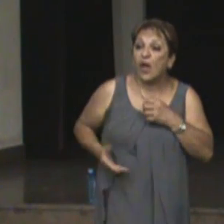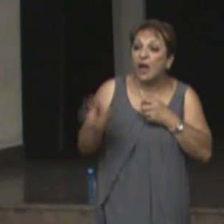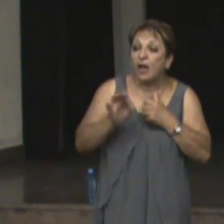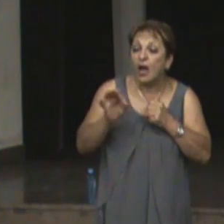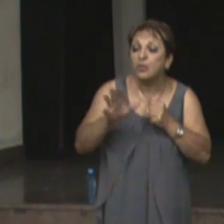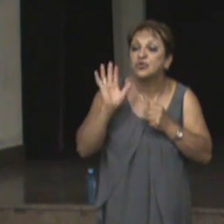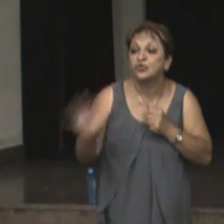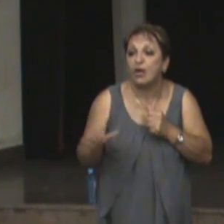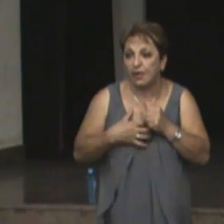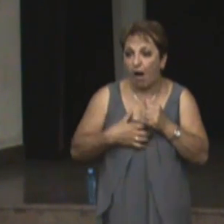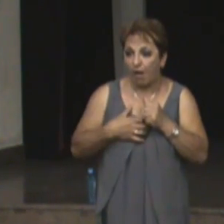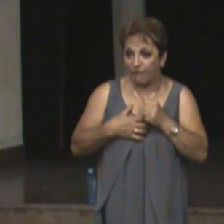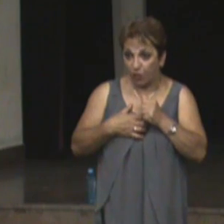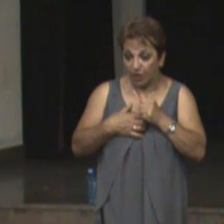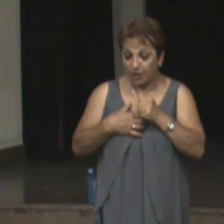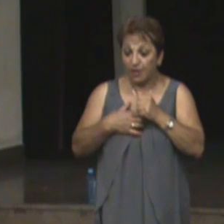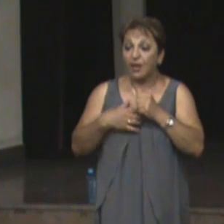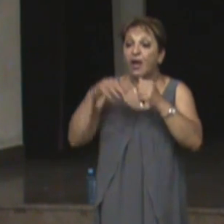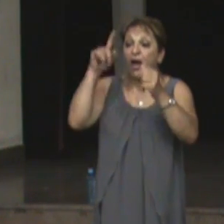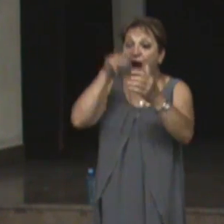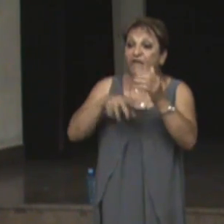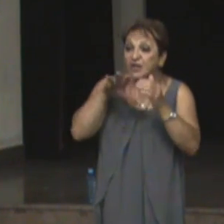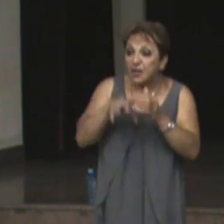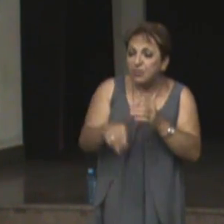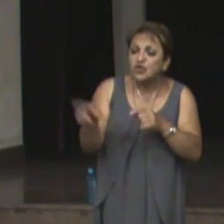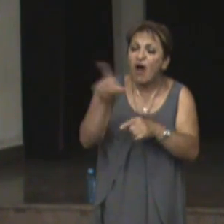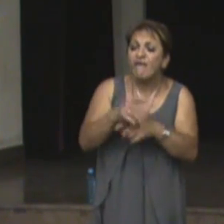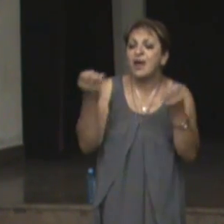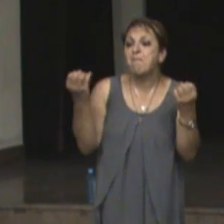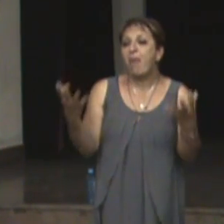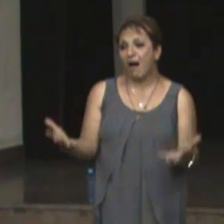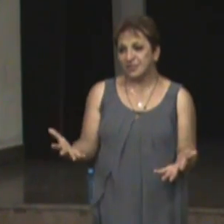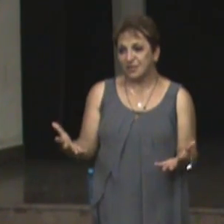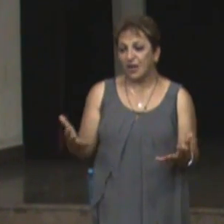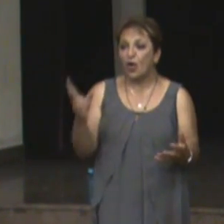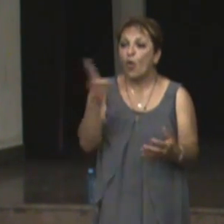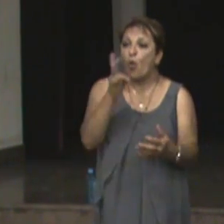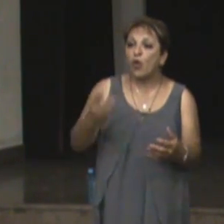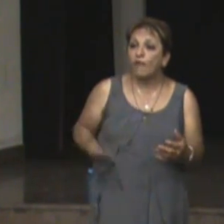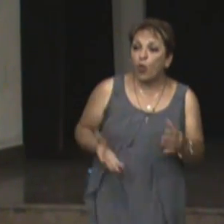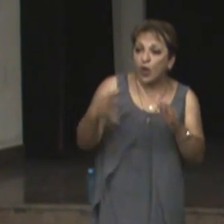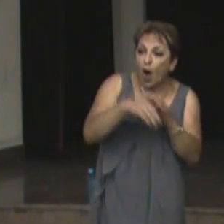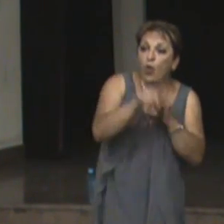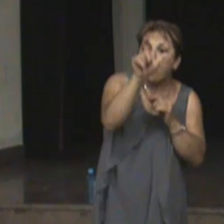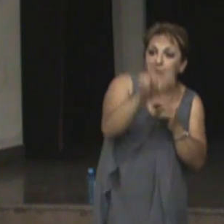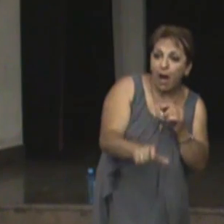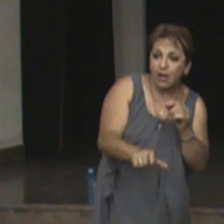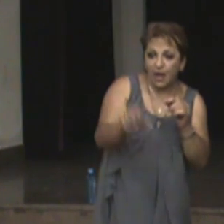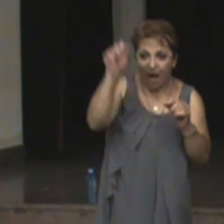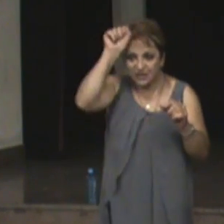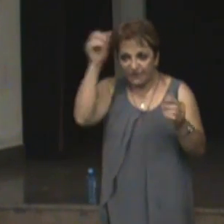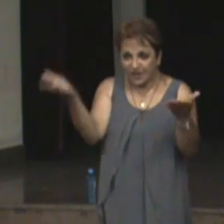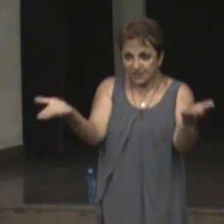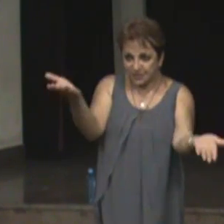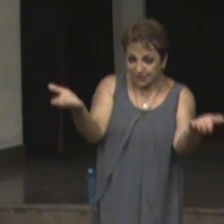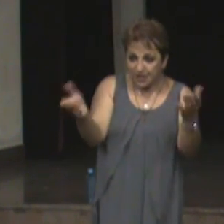Գիտեք, հավատքի մեջ շատ ամեն ինչ ավելի պարզ է, եւ ոգևոր կյանքում մարդ եւ Աստված հարաբերության մեջ, ինչպես եւ